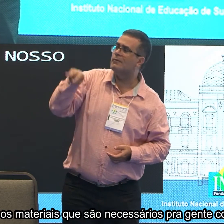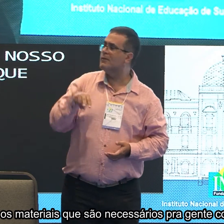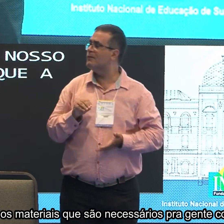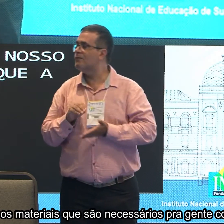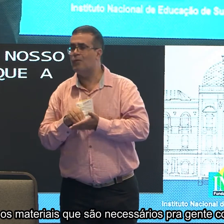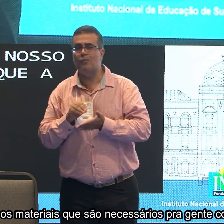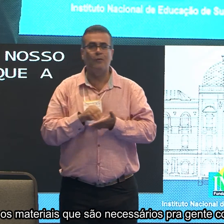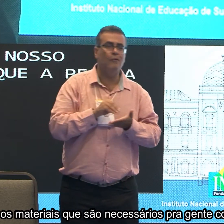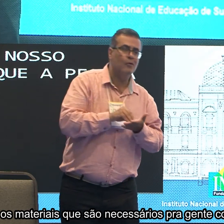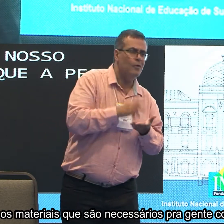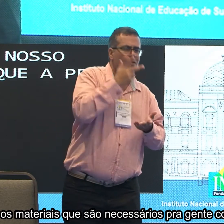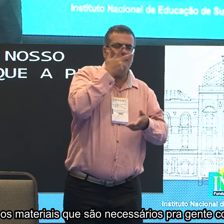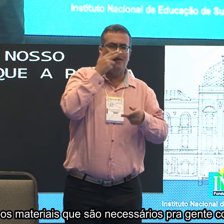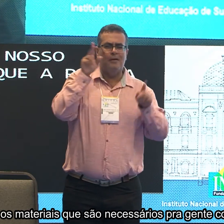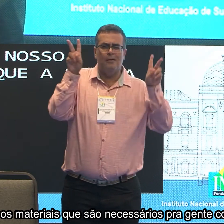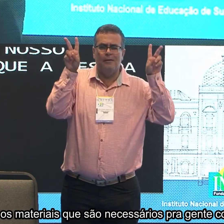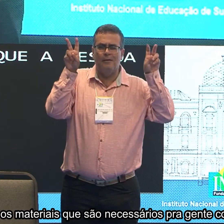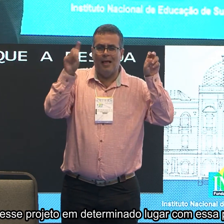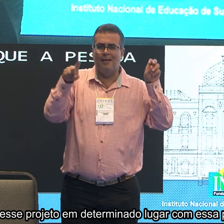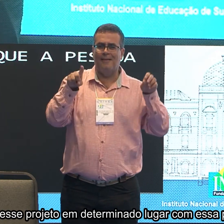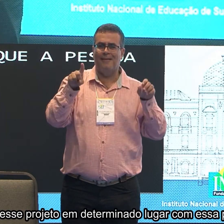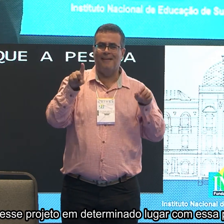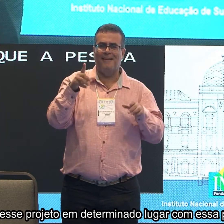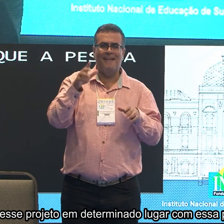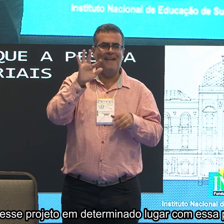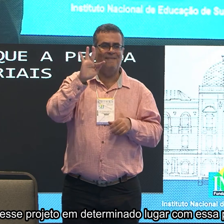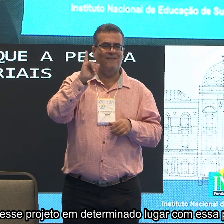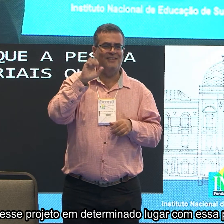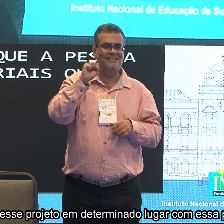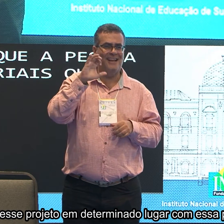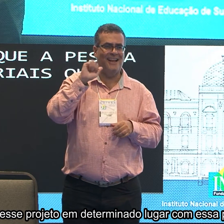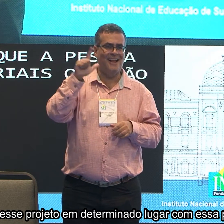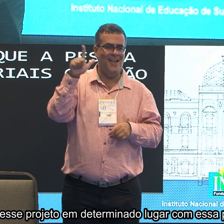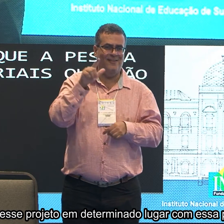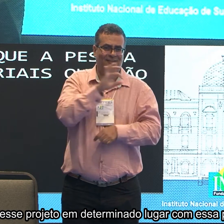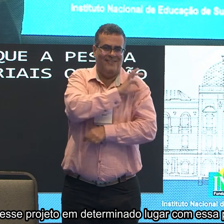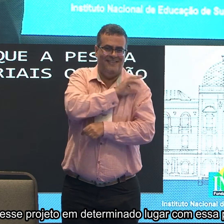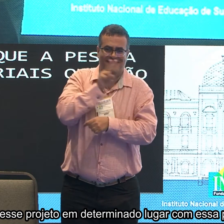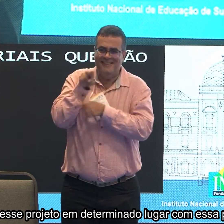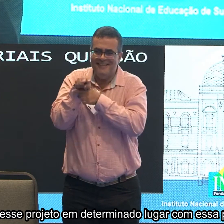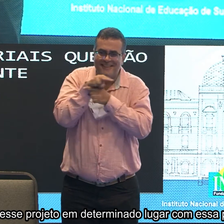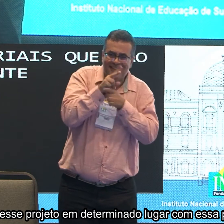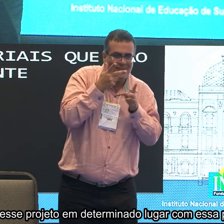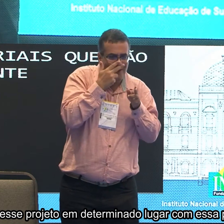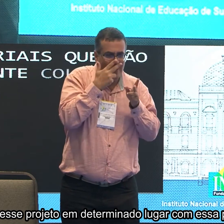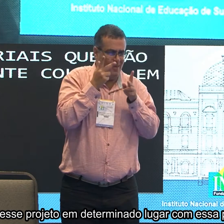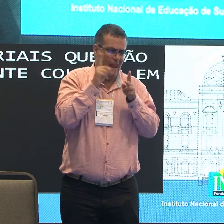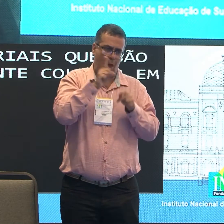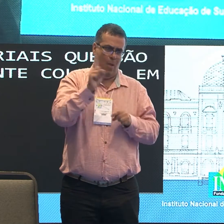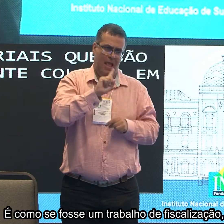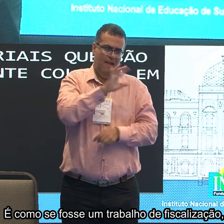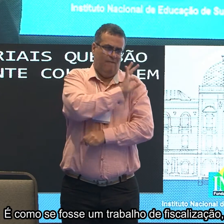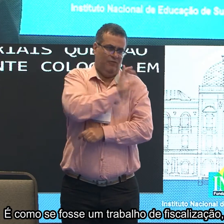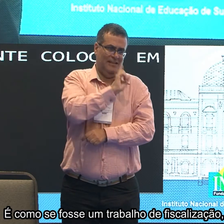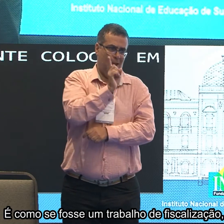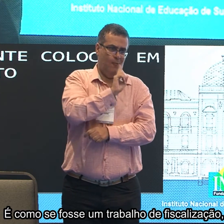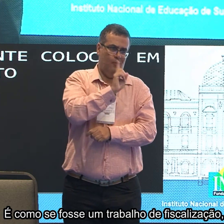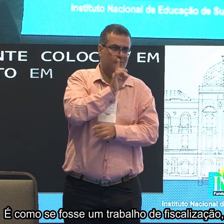são necessários para a gente colocar em prática esse projeto em determinado lugar com essa parceria. Como se fosse um fiscal. Como se fosse